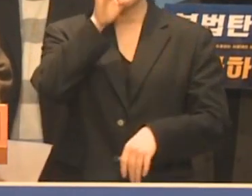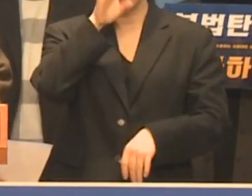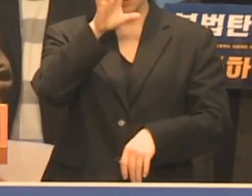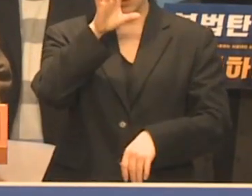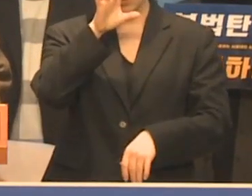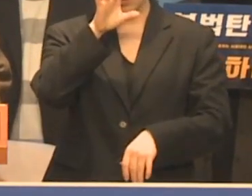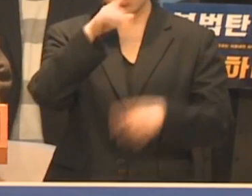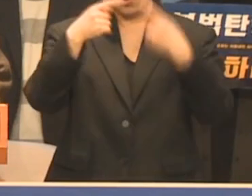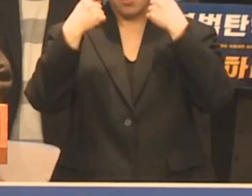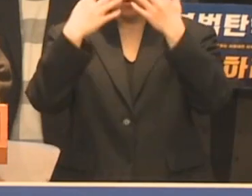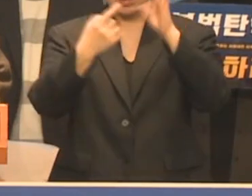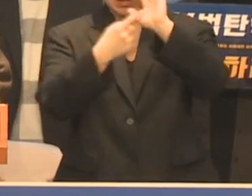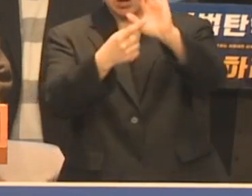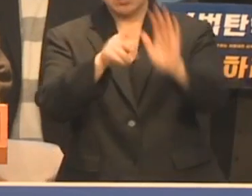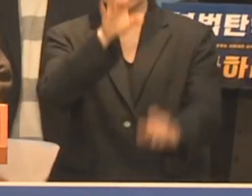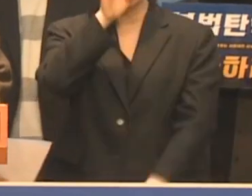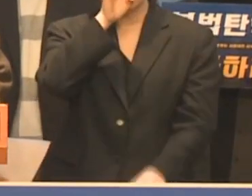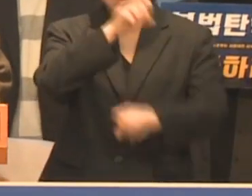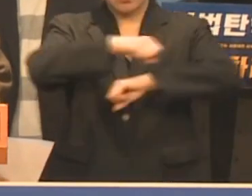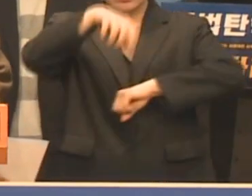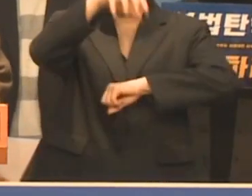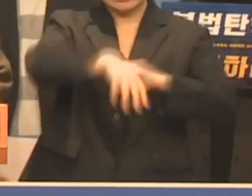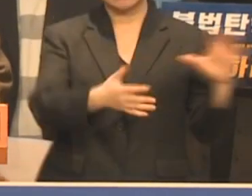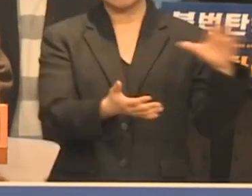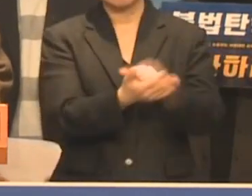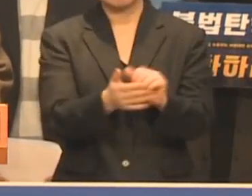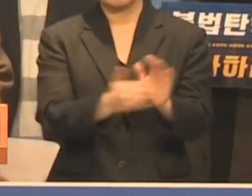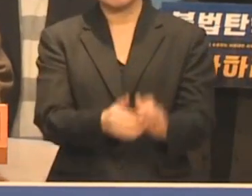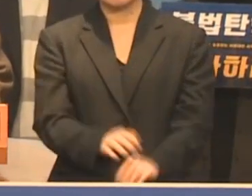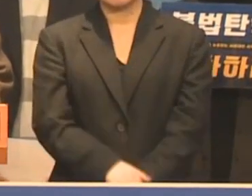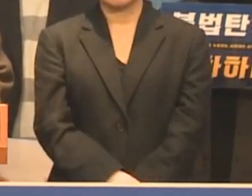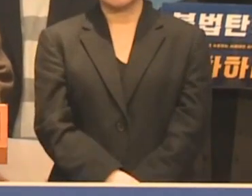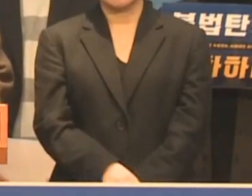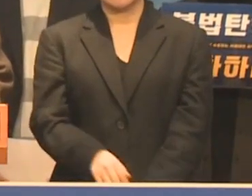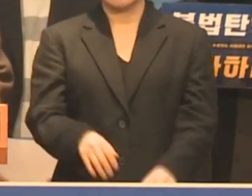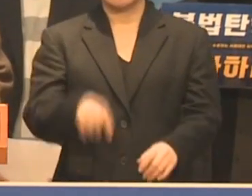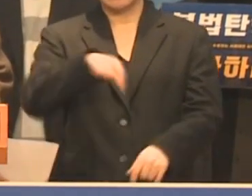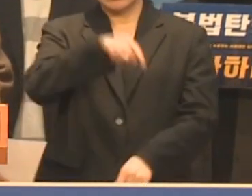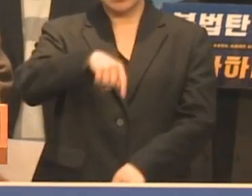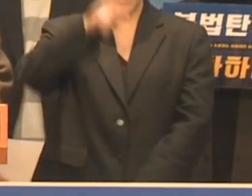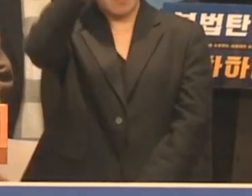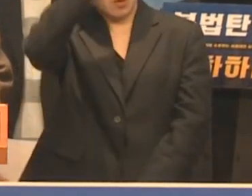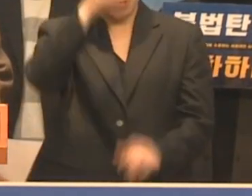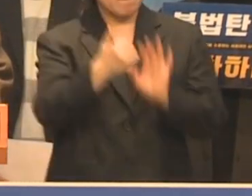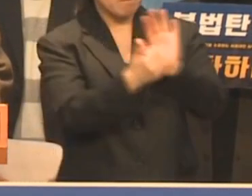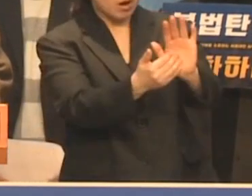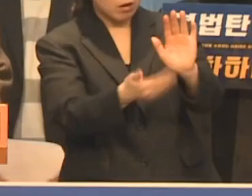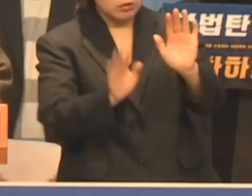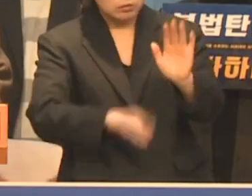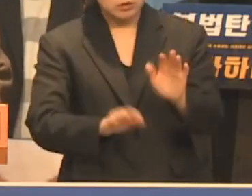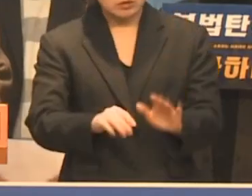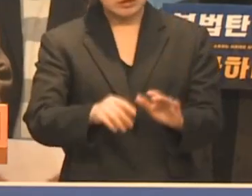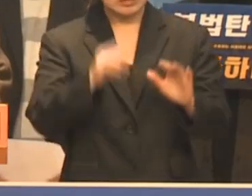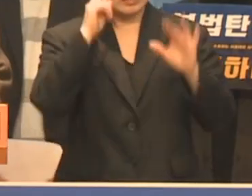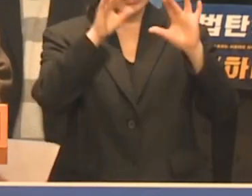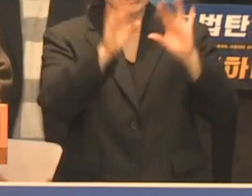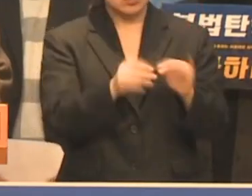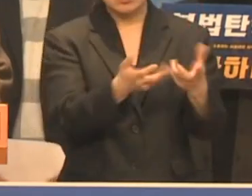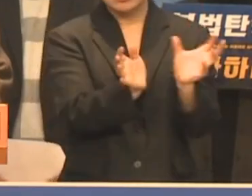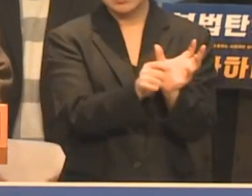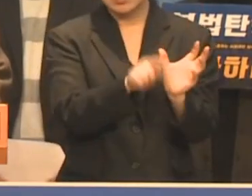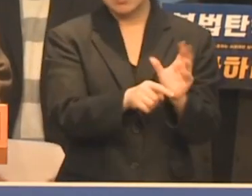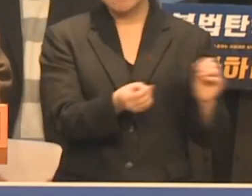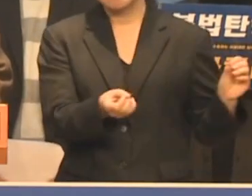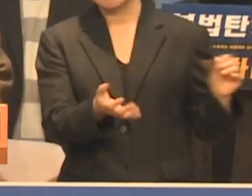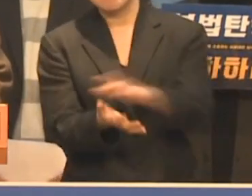불가능하다고 명확히 공지한 중앙광장으로 무단 진입하였습니다. 캠퍼스 폴리스 분들이 이분들을 막으려고 하였으나 찬성 집회 측은